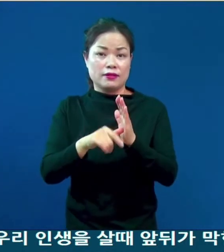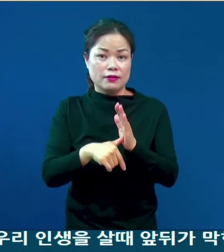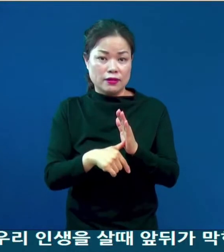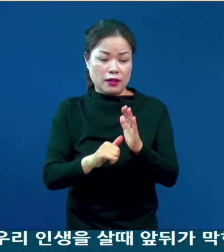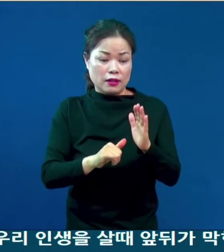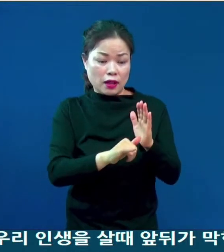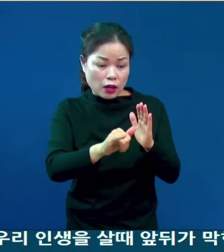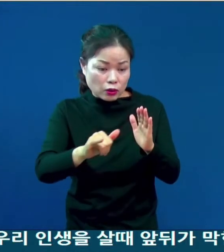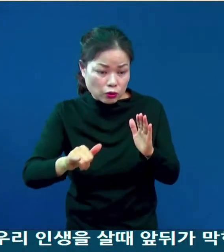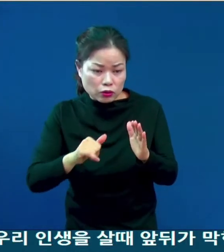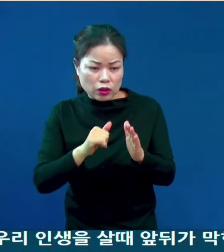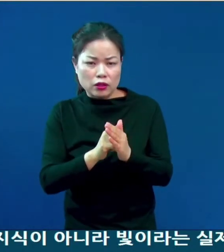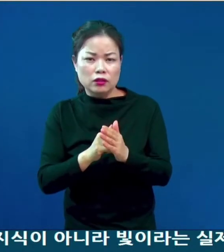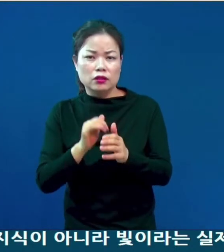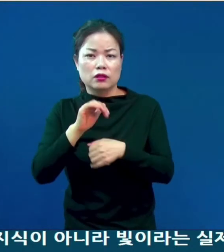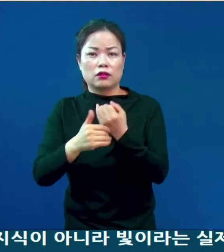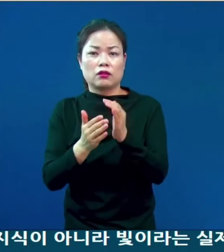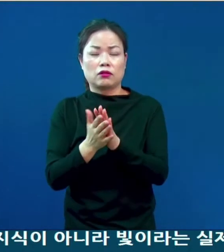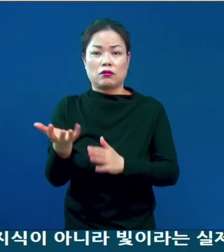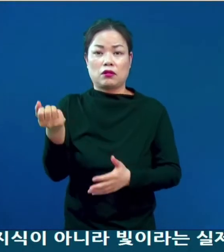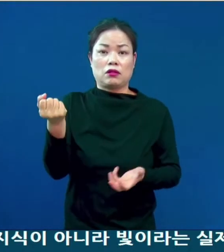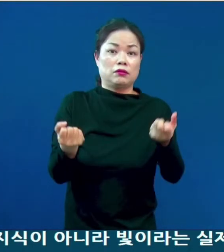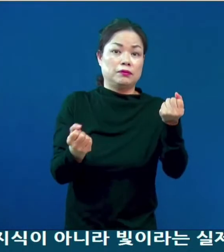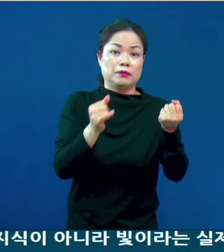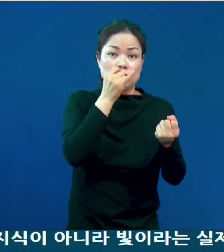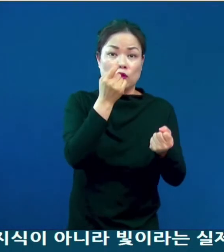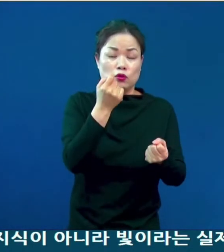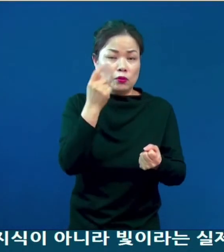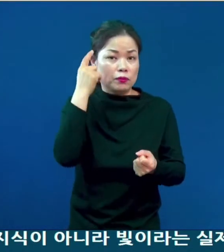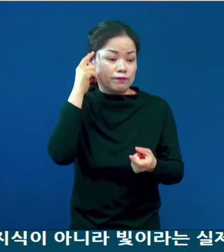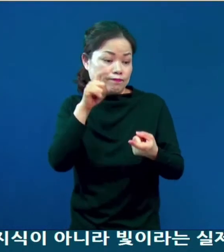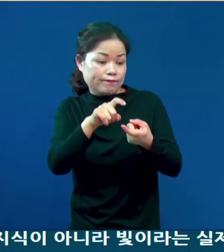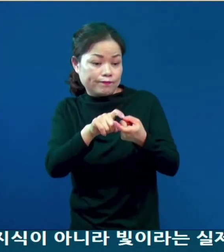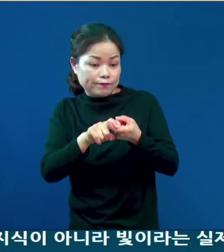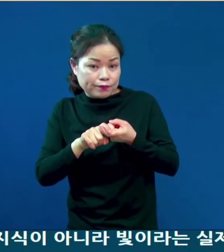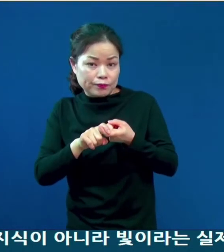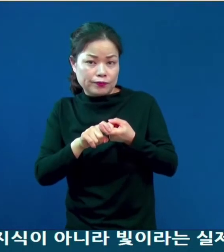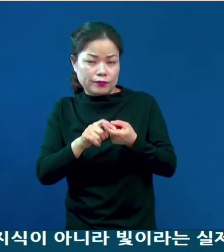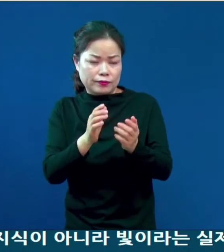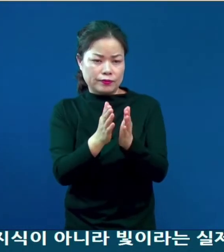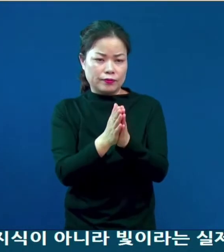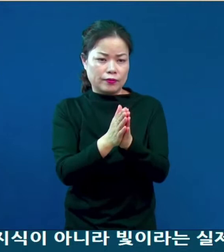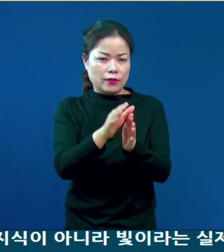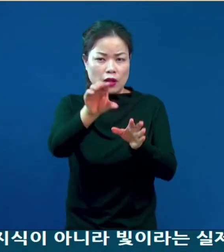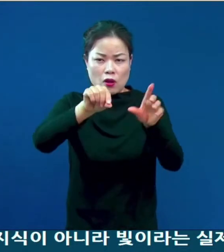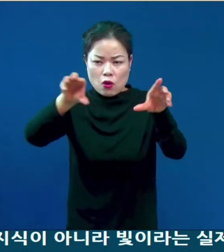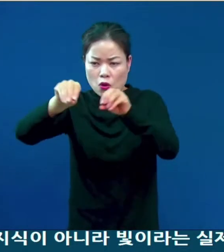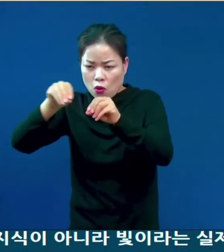가족 수 이상으로 성경을 가지고 있고 조금만 관심을 가지고 자료를